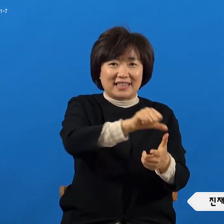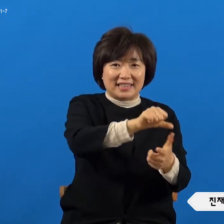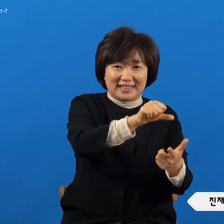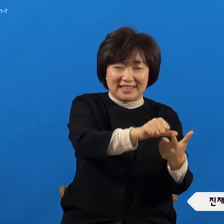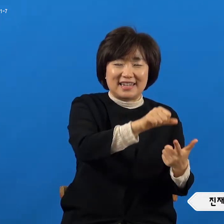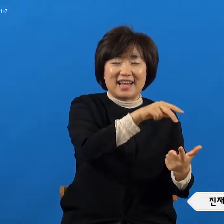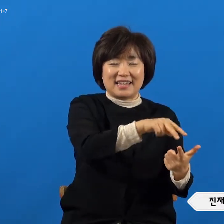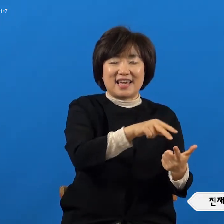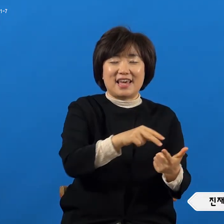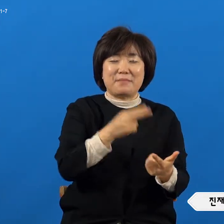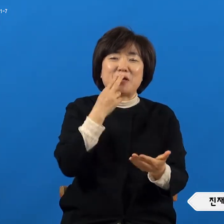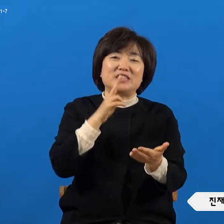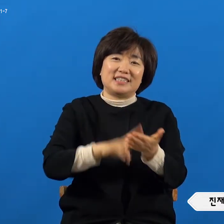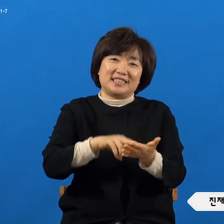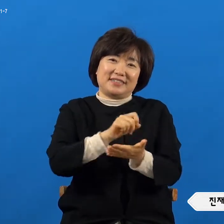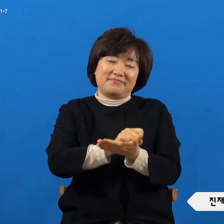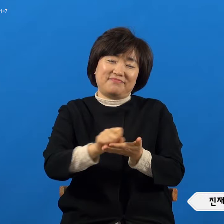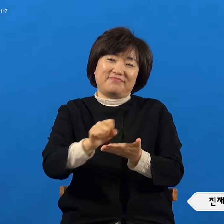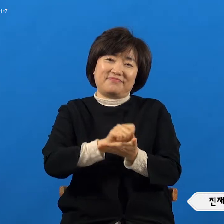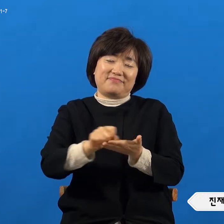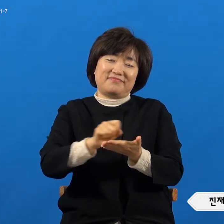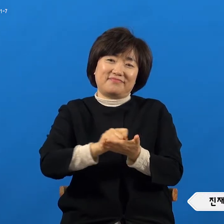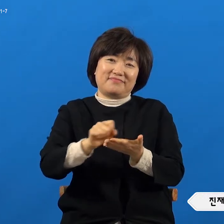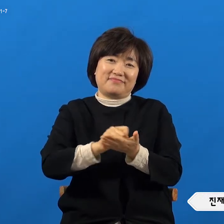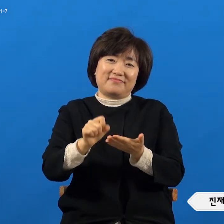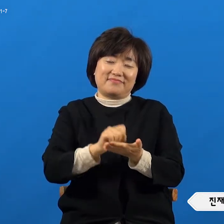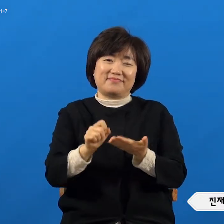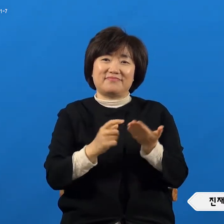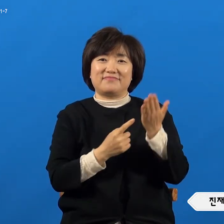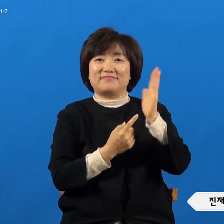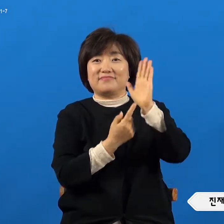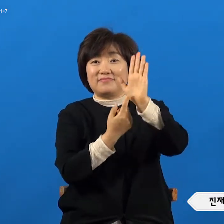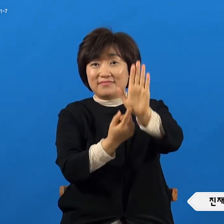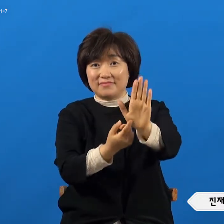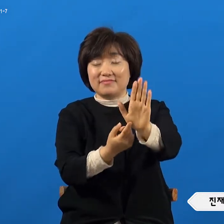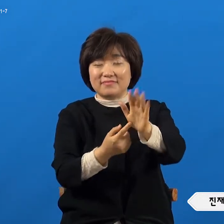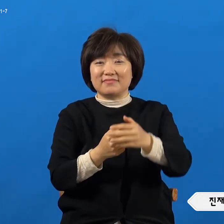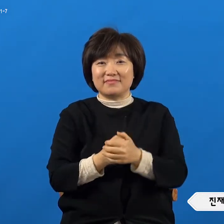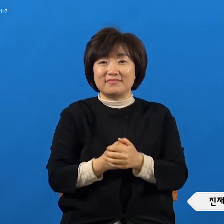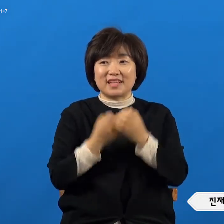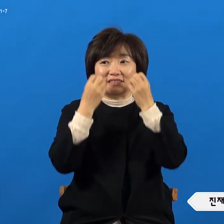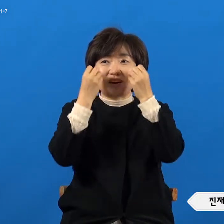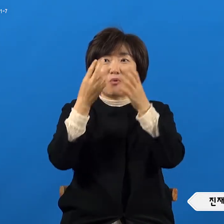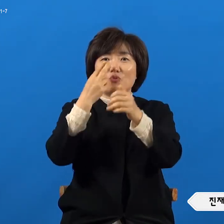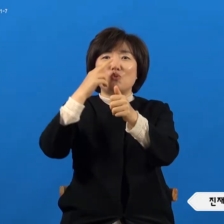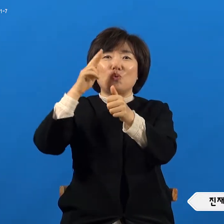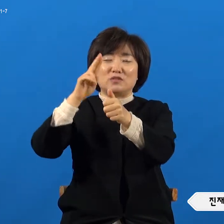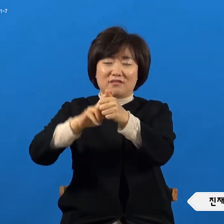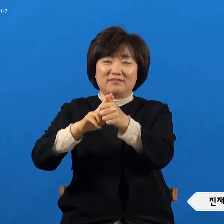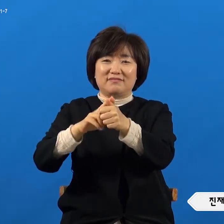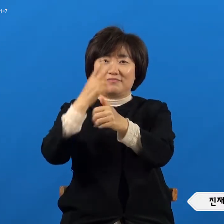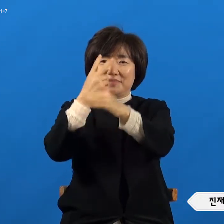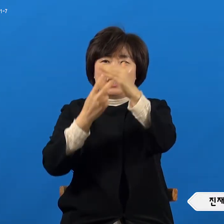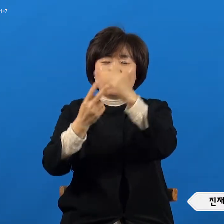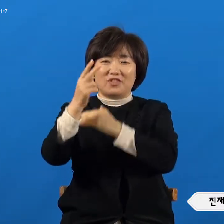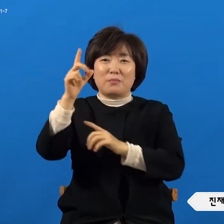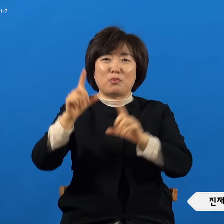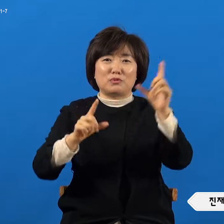편지가 매스컴에 공개되면서 수많은 사람들에게 새로운 도전과 비전의